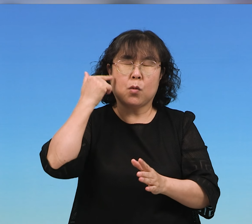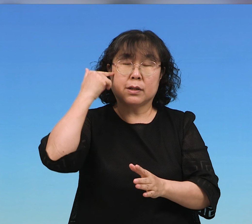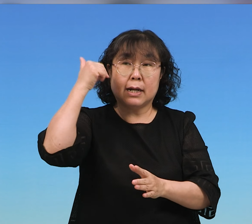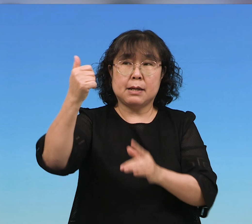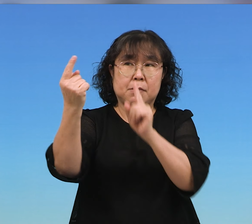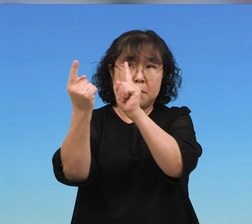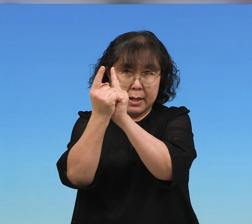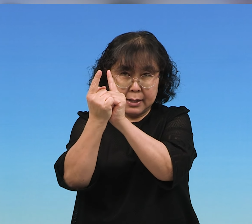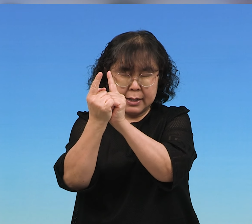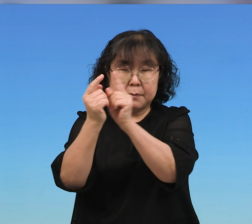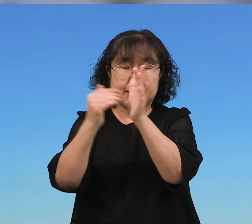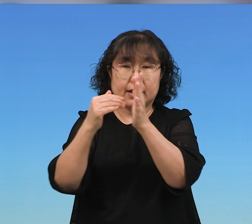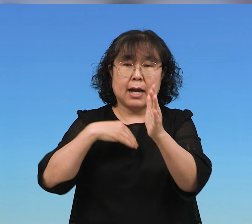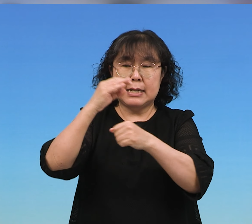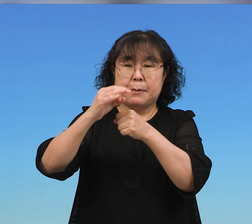저는